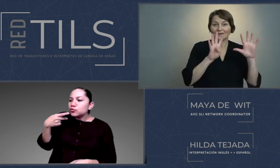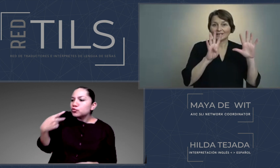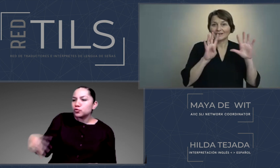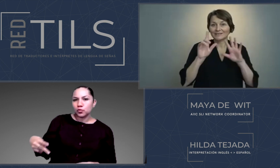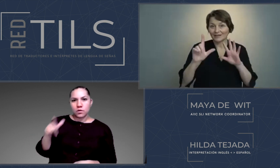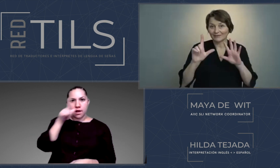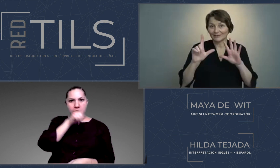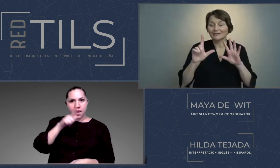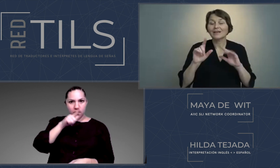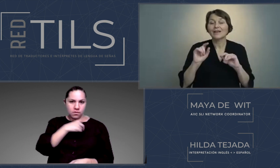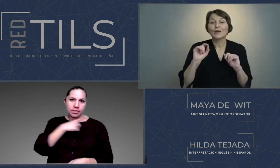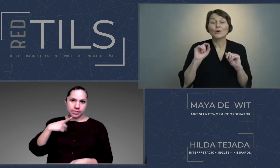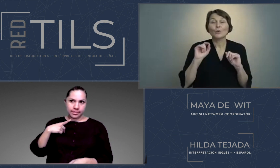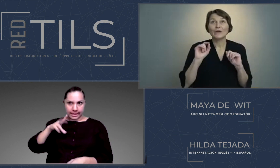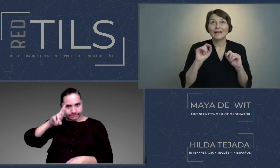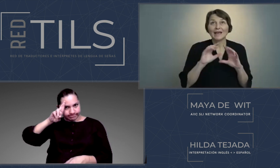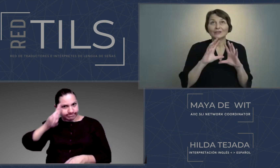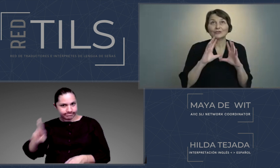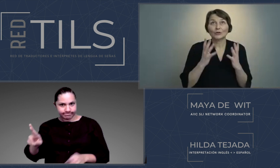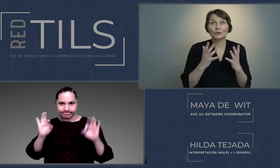en